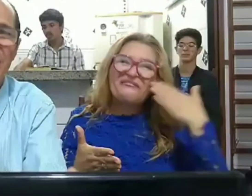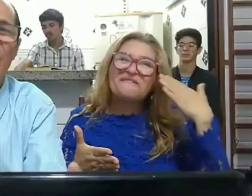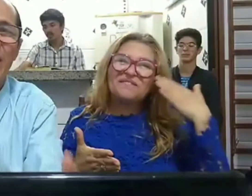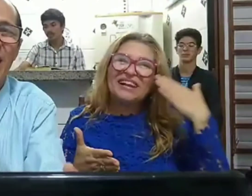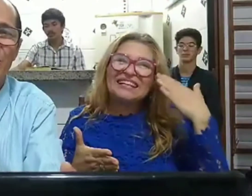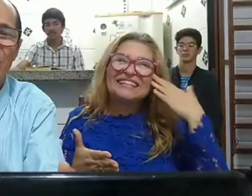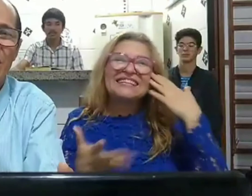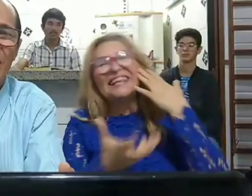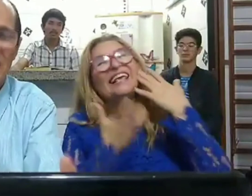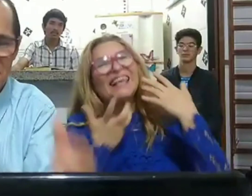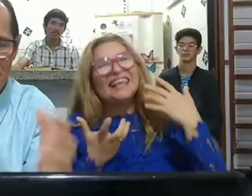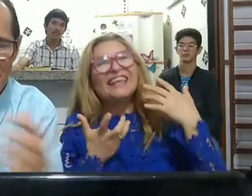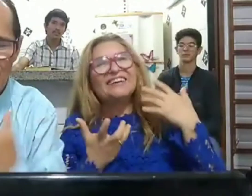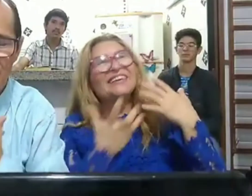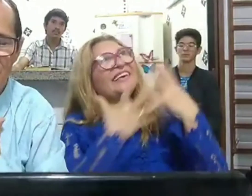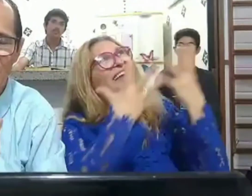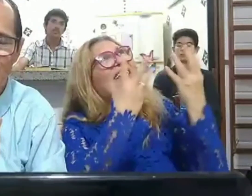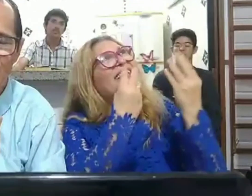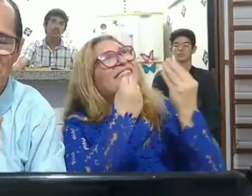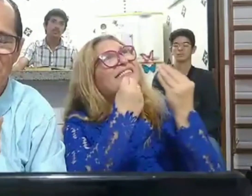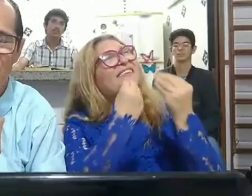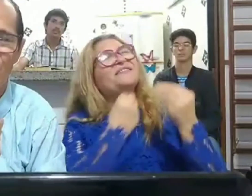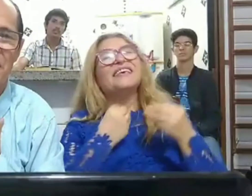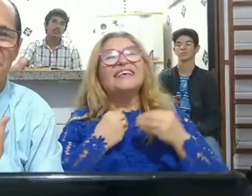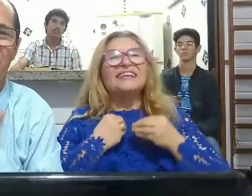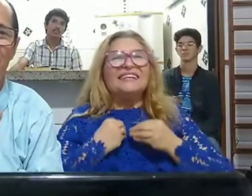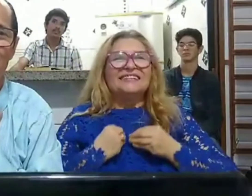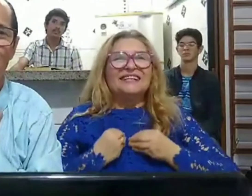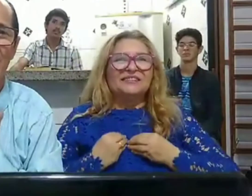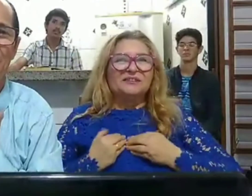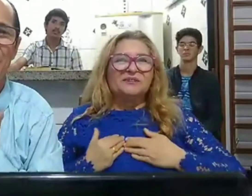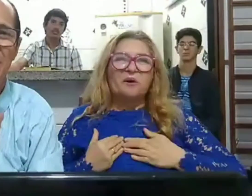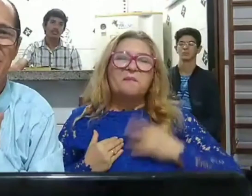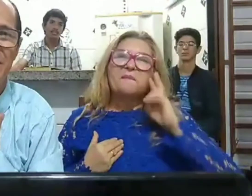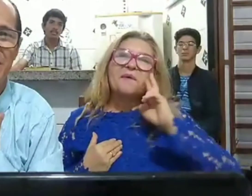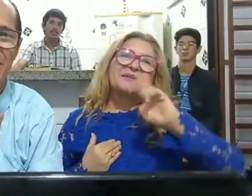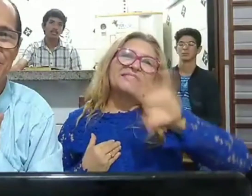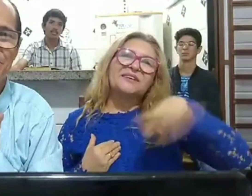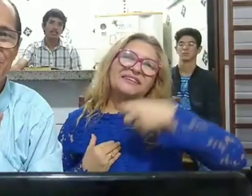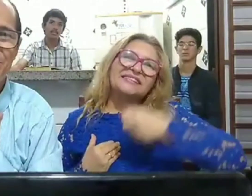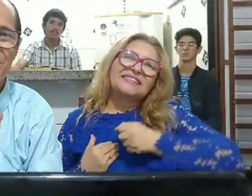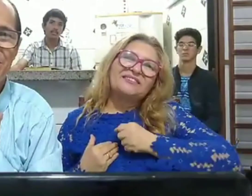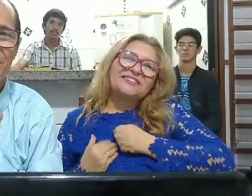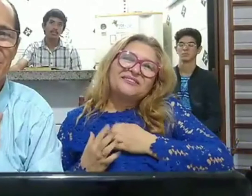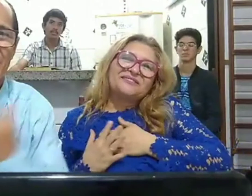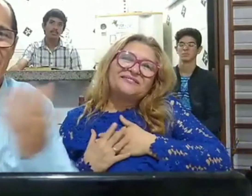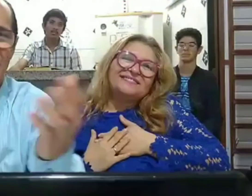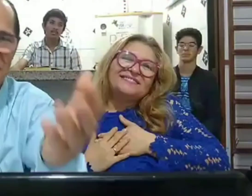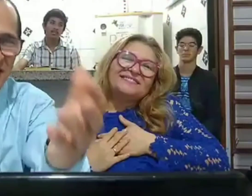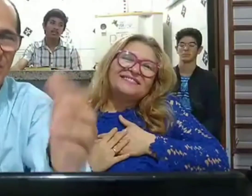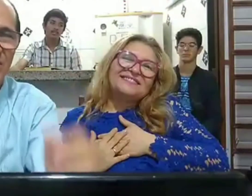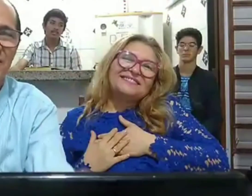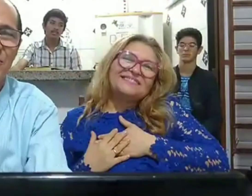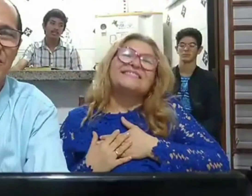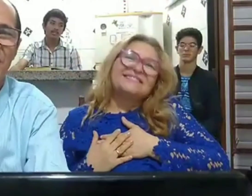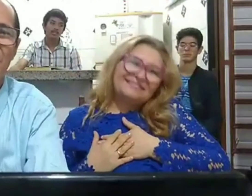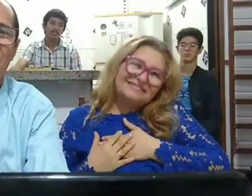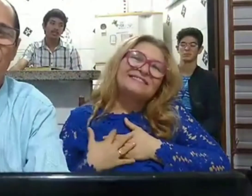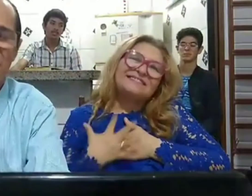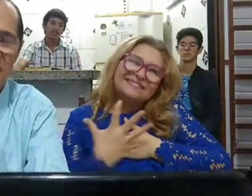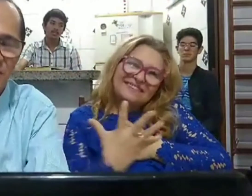e eu quero receber o teu Filho como Senhor e Salvador da minha vida. Receba